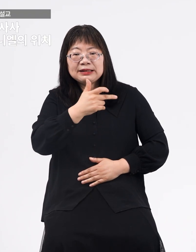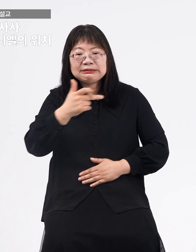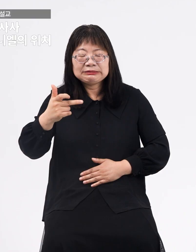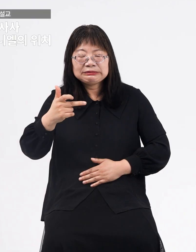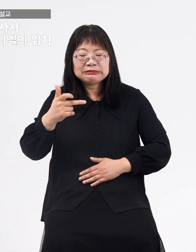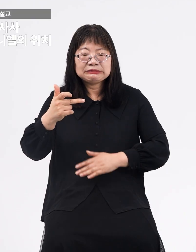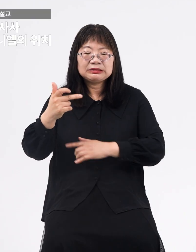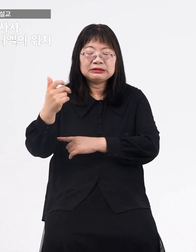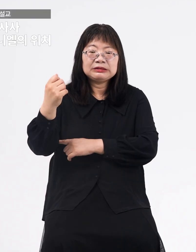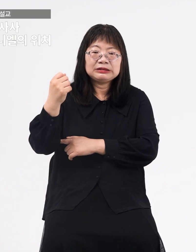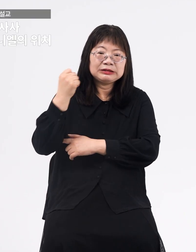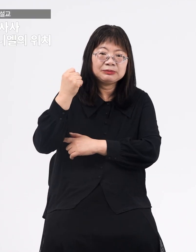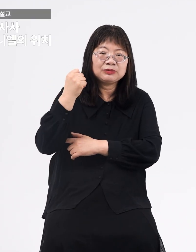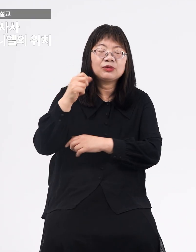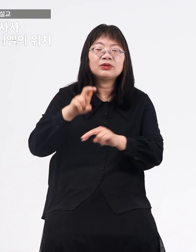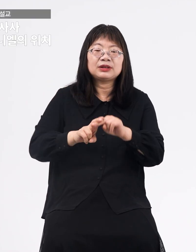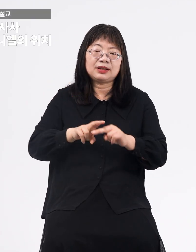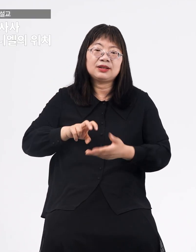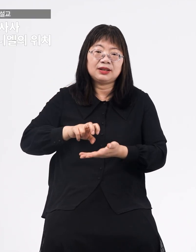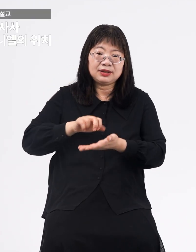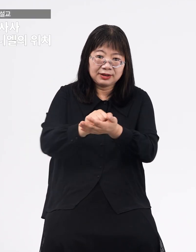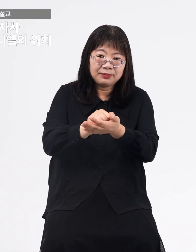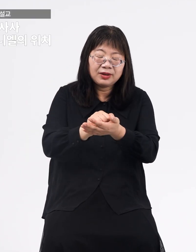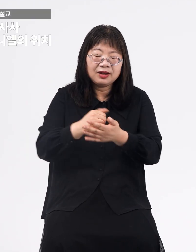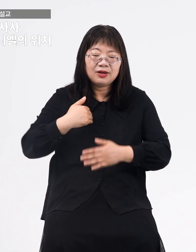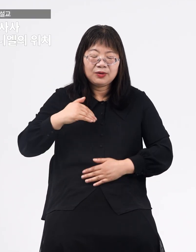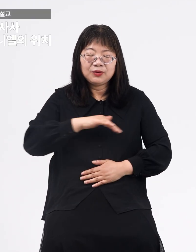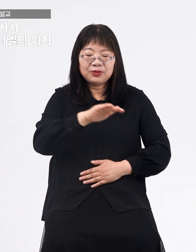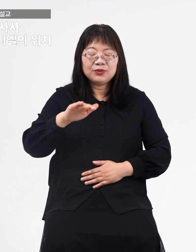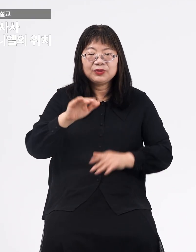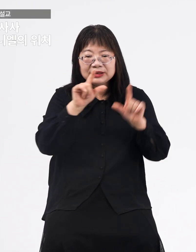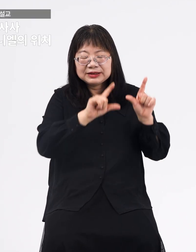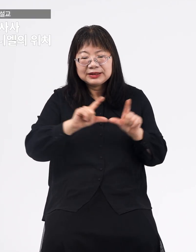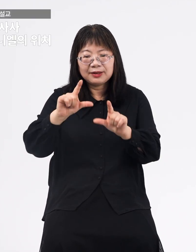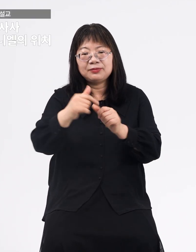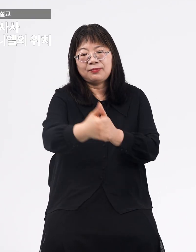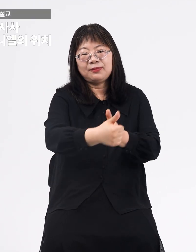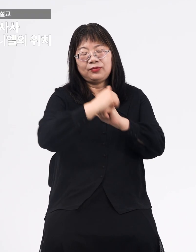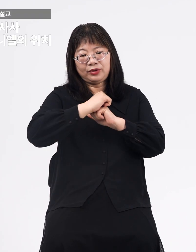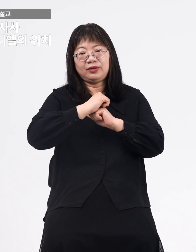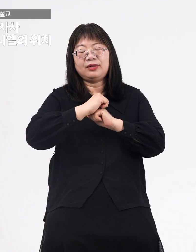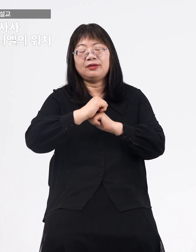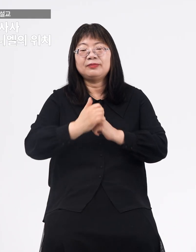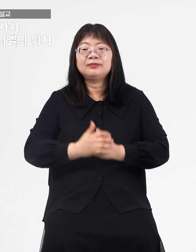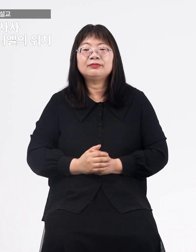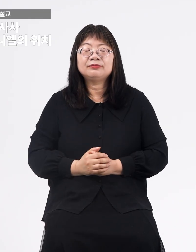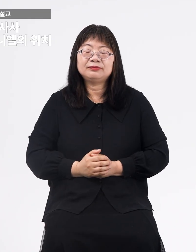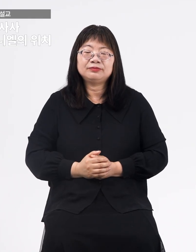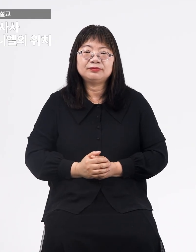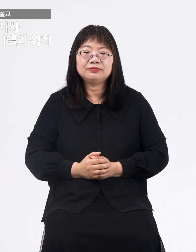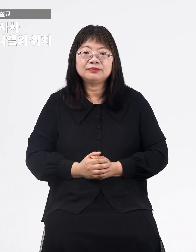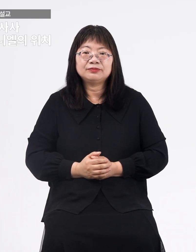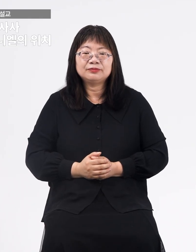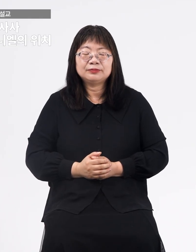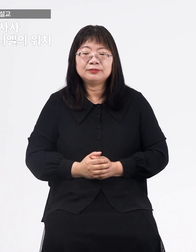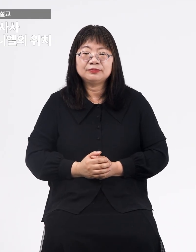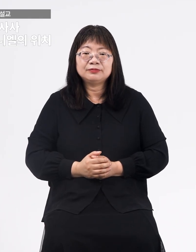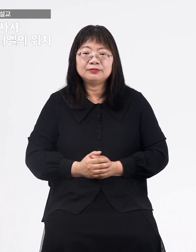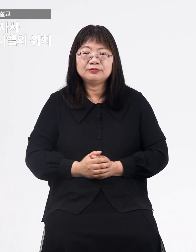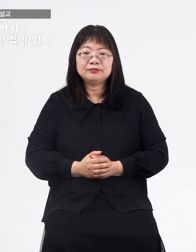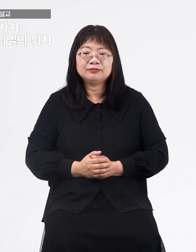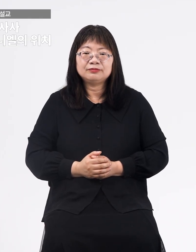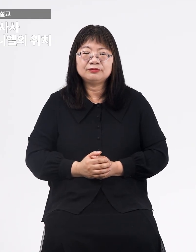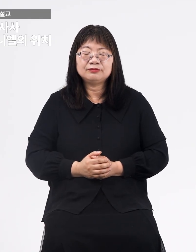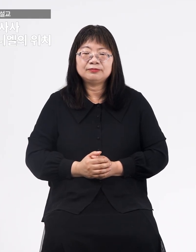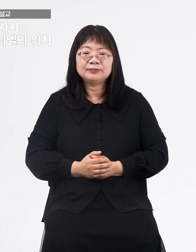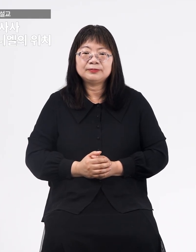세력으로 일어나서 우리의 삶을 꽉 틀어지고 이제 우리에게 주인 노릇을 하게 되는 거예요.